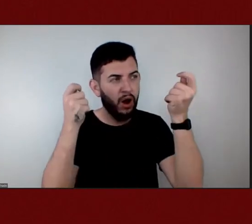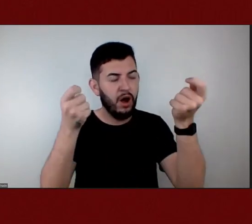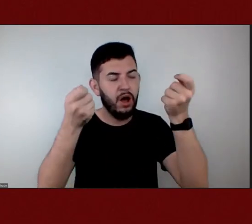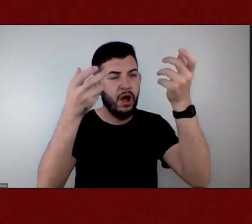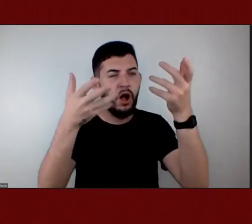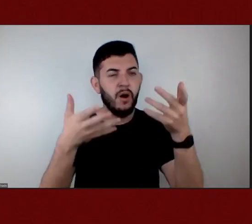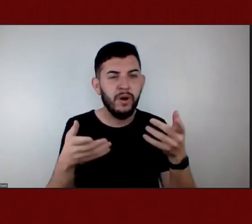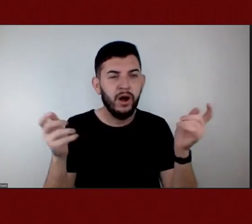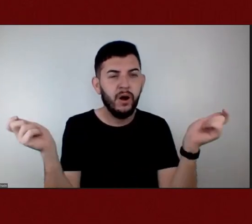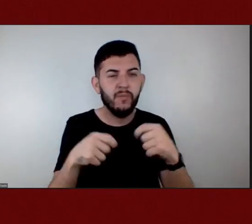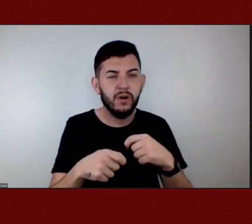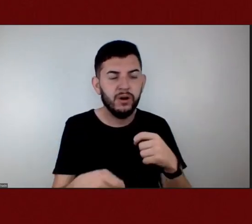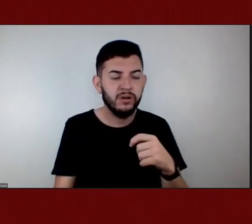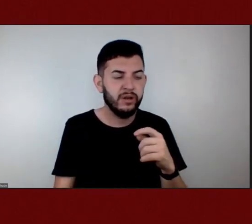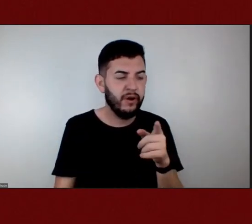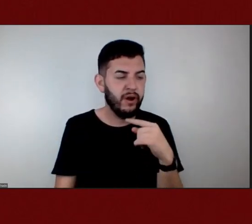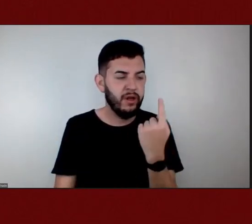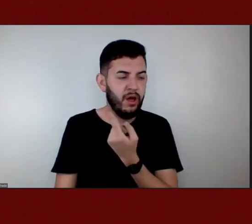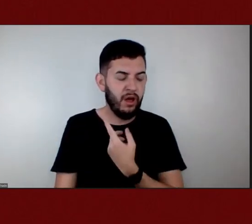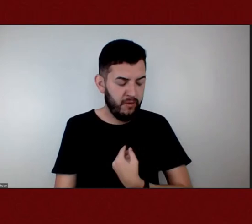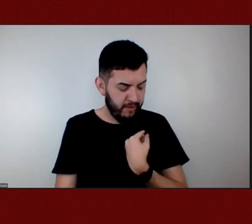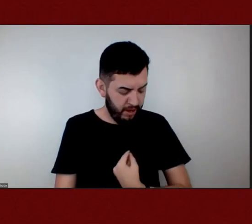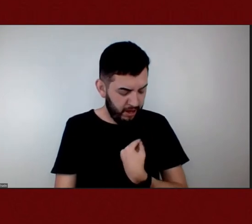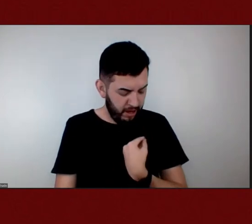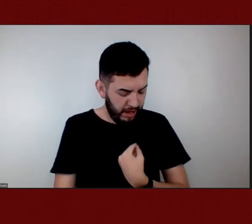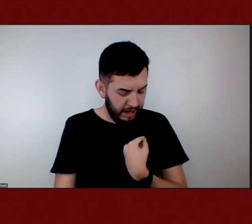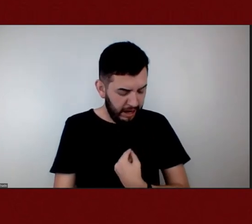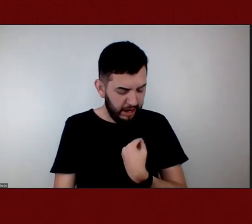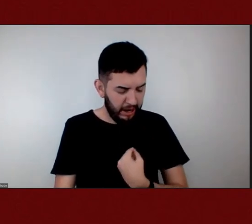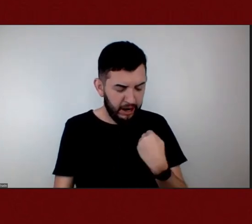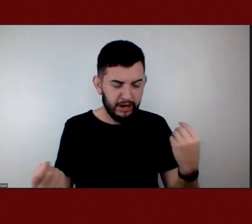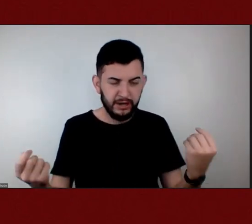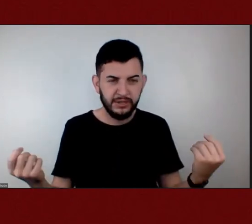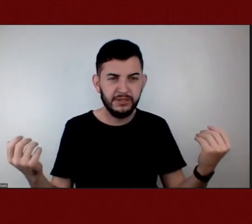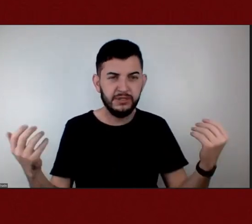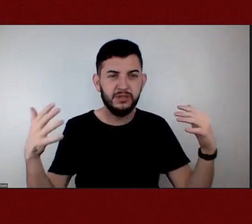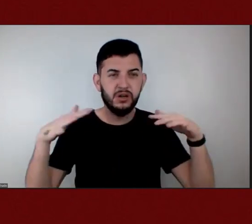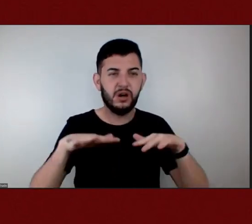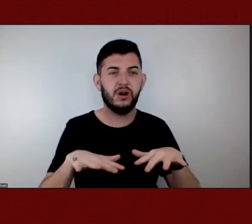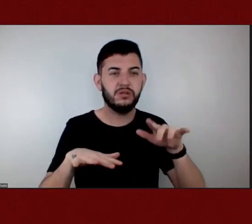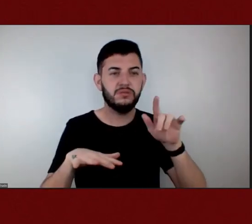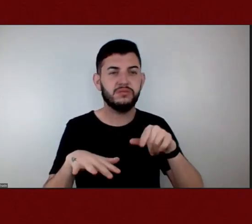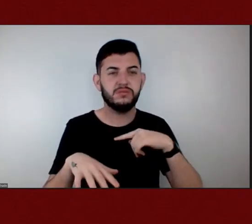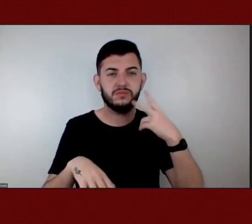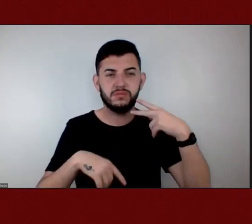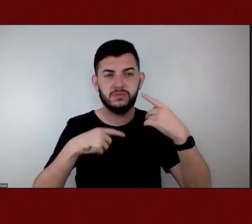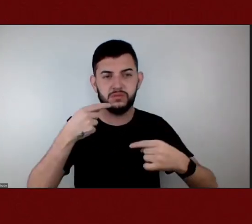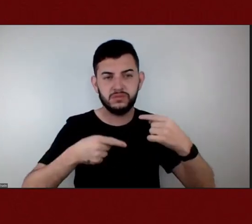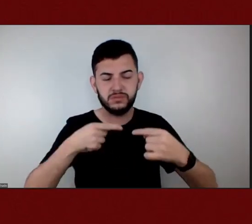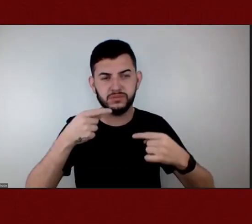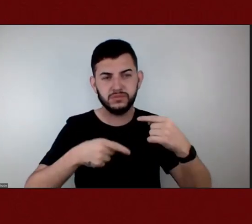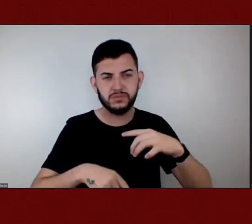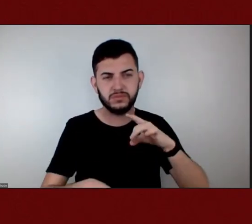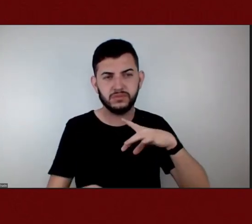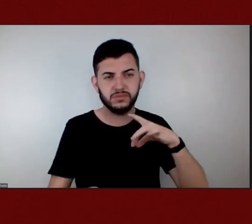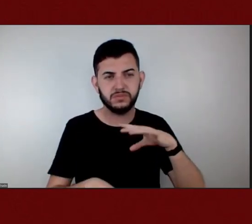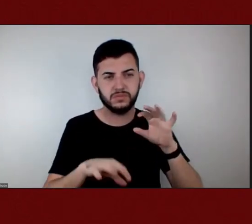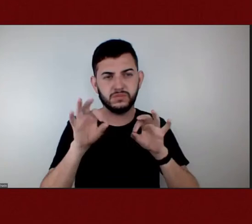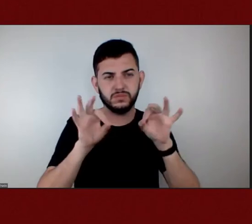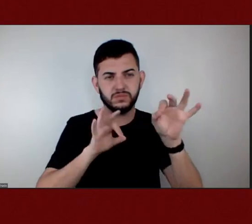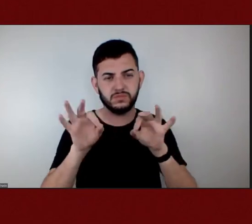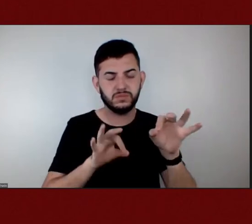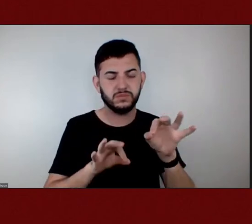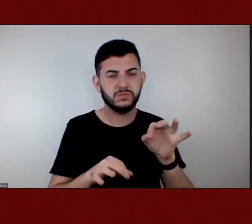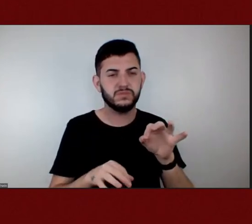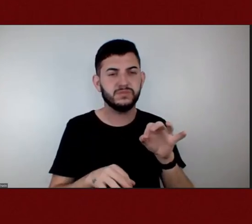a partir da inclusão política chilena de caráter burguês, realizar as transformações estruturais que